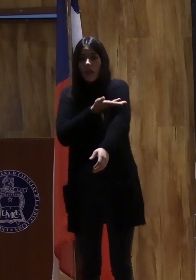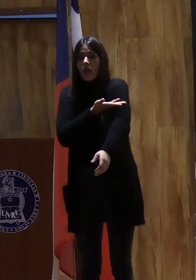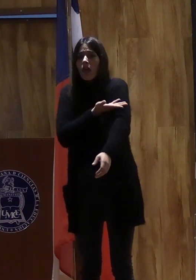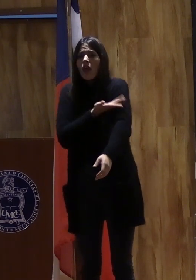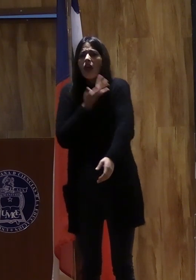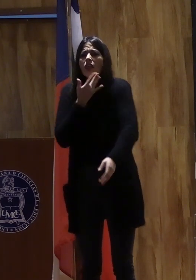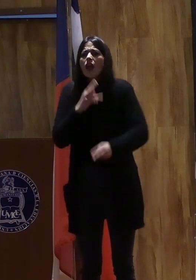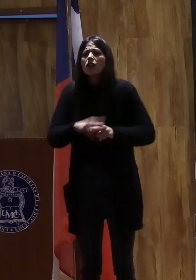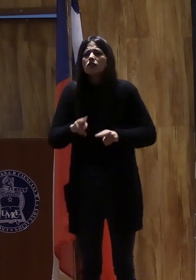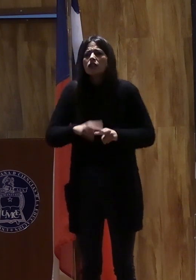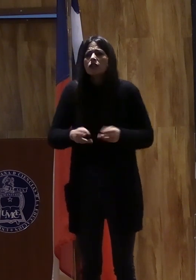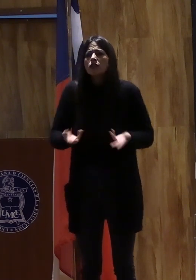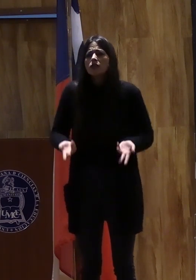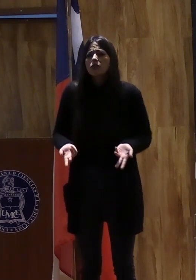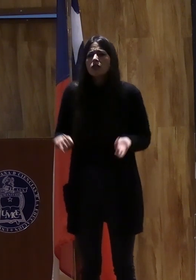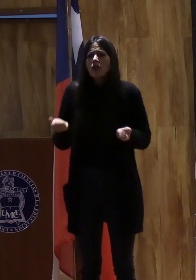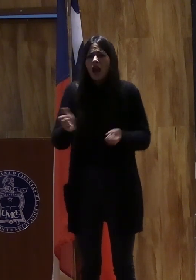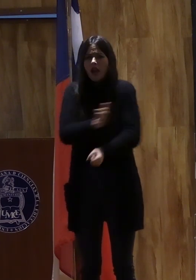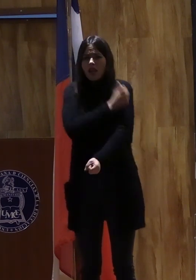en una caleta de pescadores. Bueno.